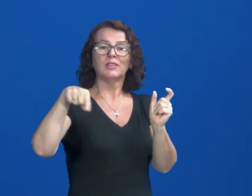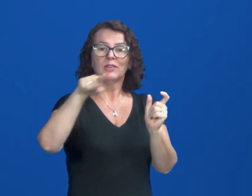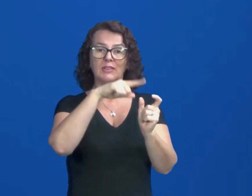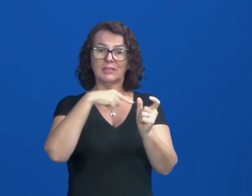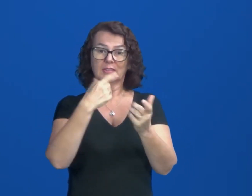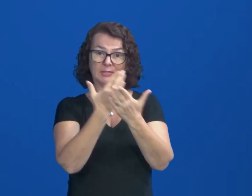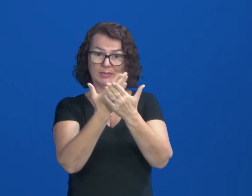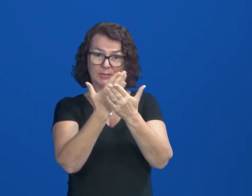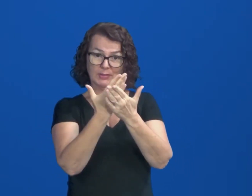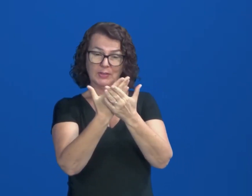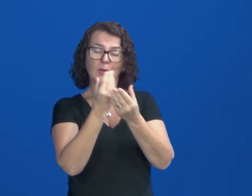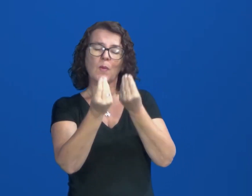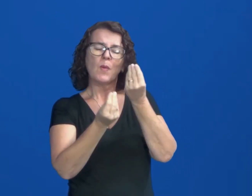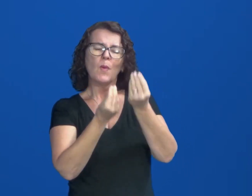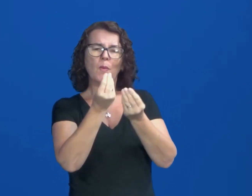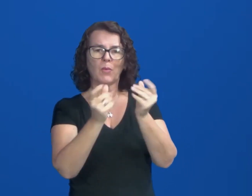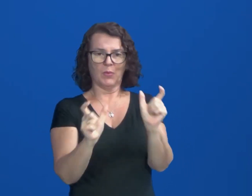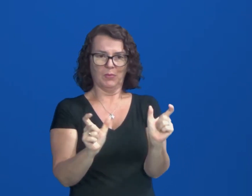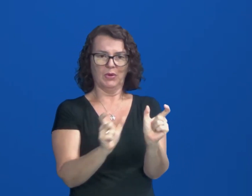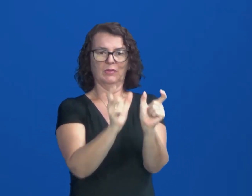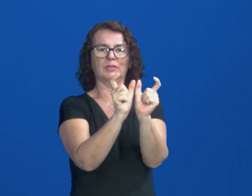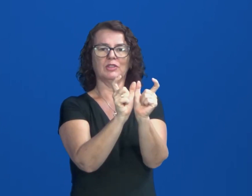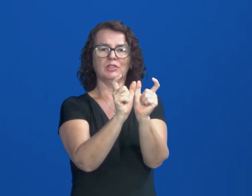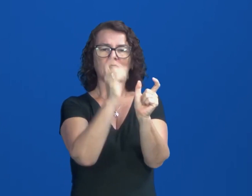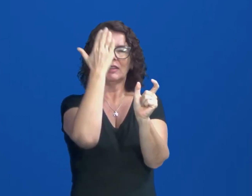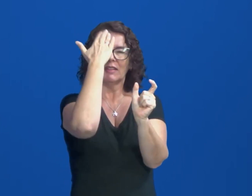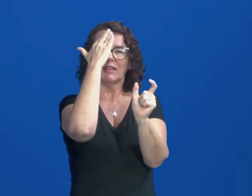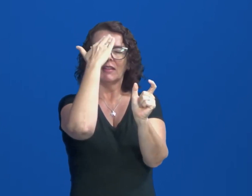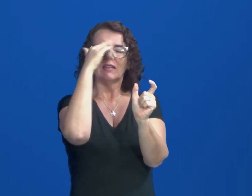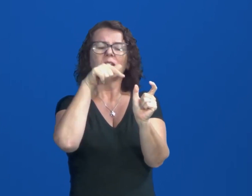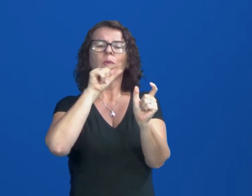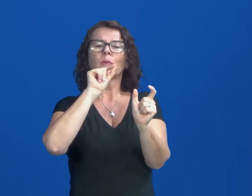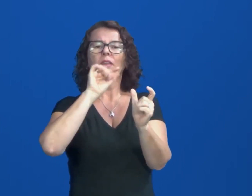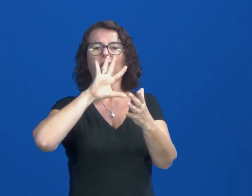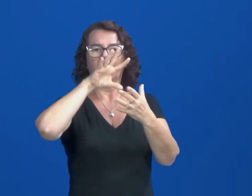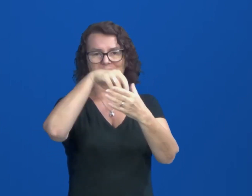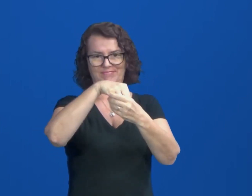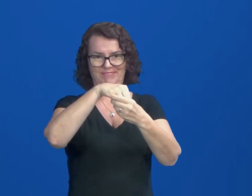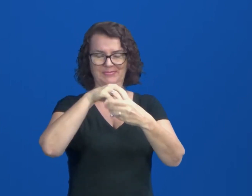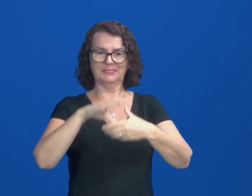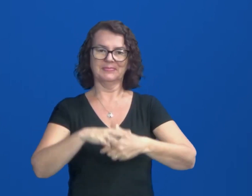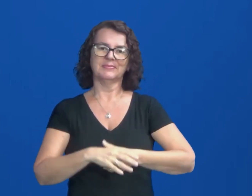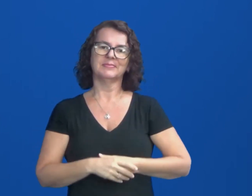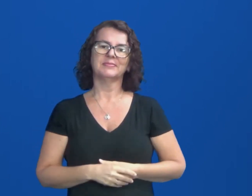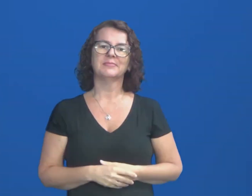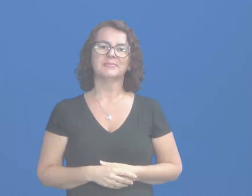morfologia. Estudaremos como a morfologia entende seus componentes, seus aspectos.